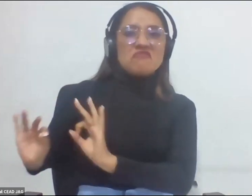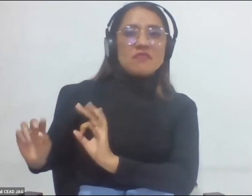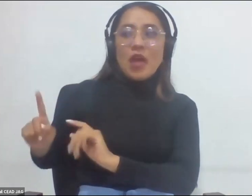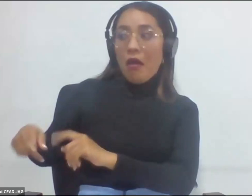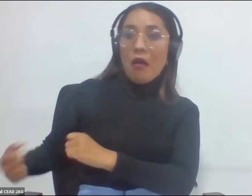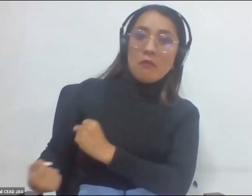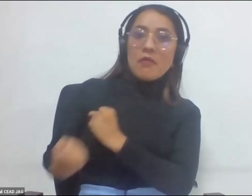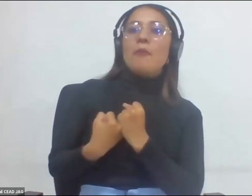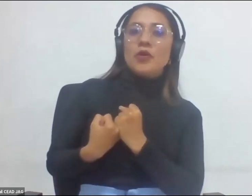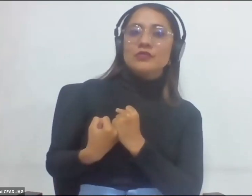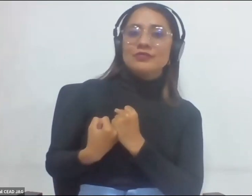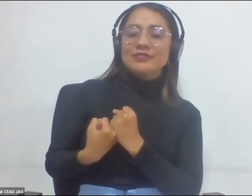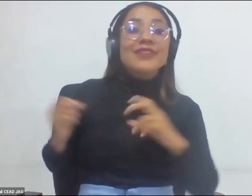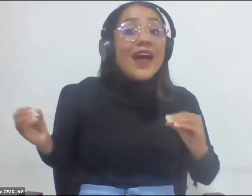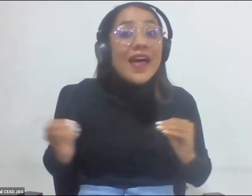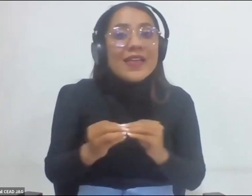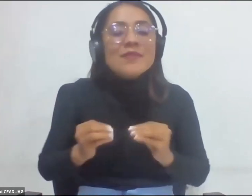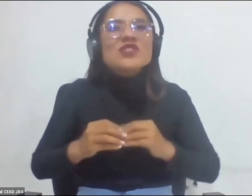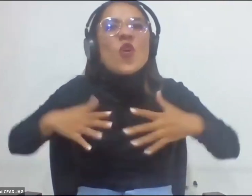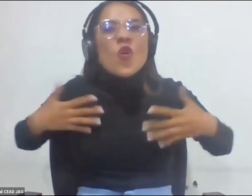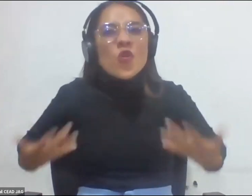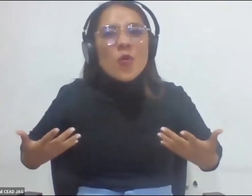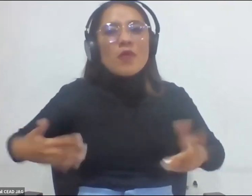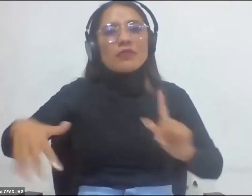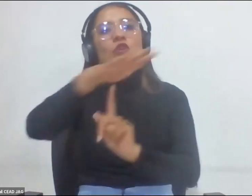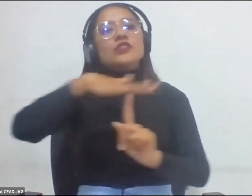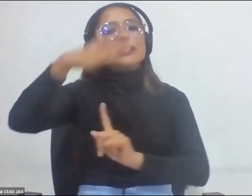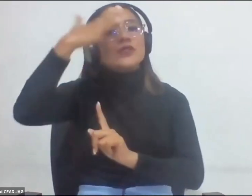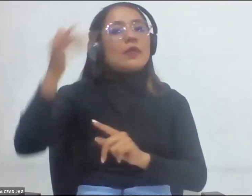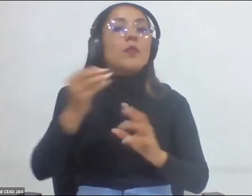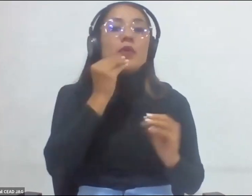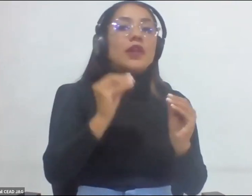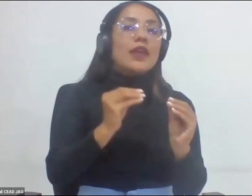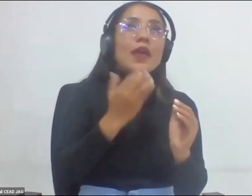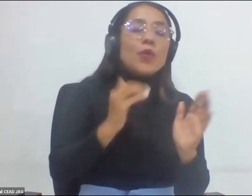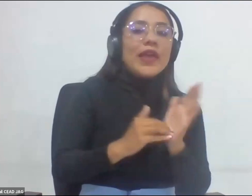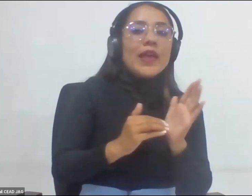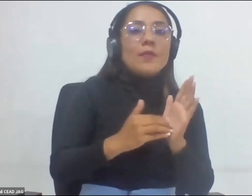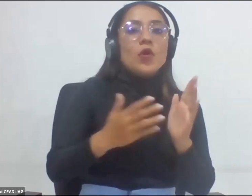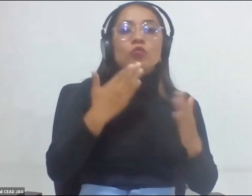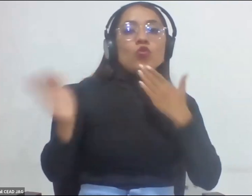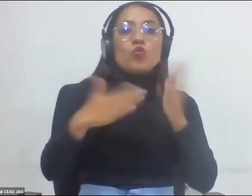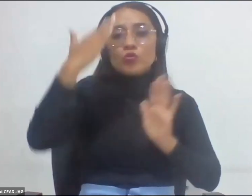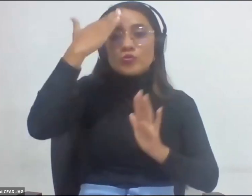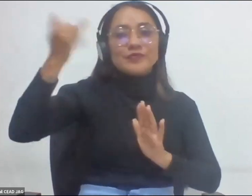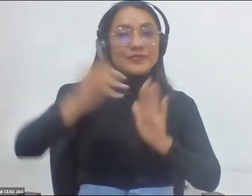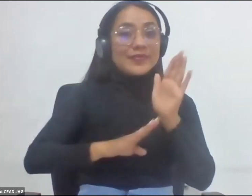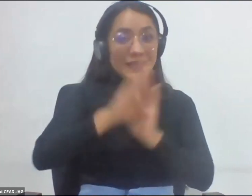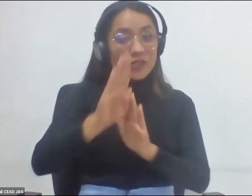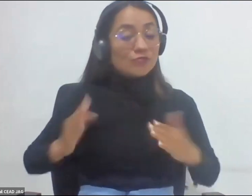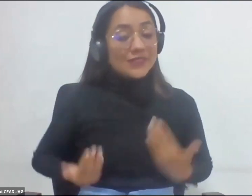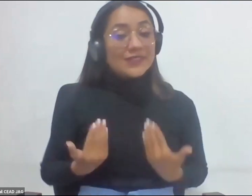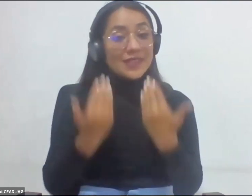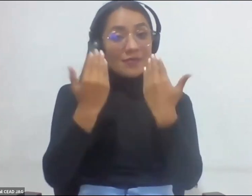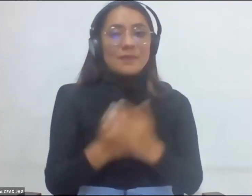tipología académica para que me apoyen el desarrollo de mis cursos académicos una tercera estrategia que es muy importante